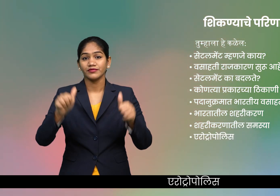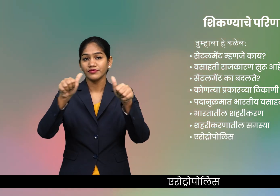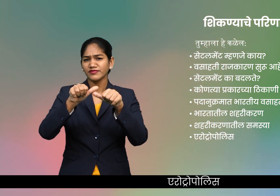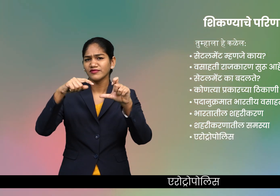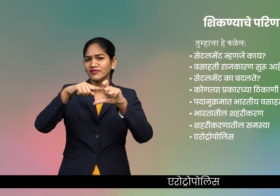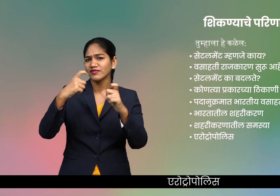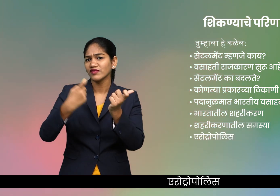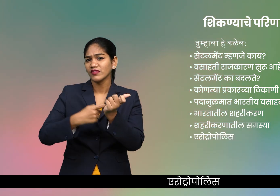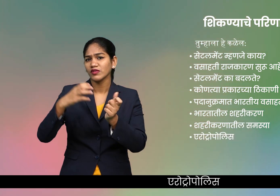एरोट्रोपॉलिस.